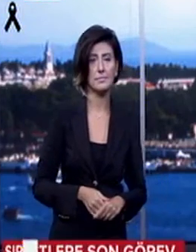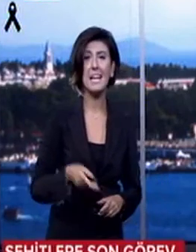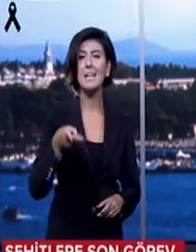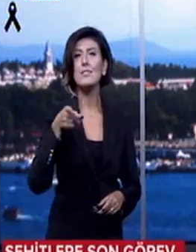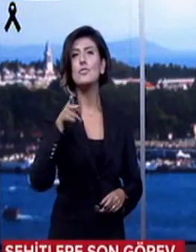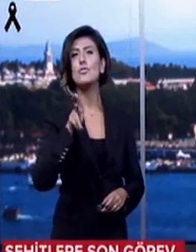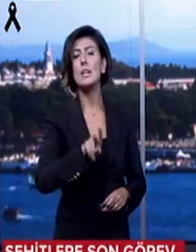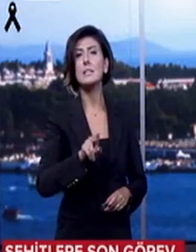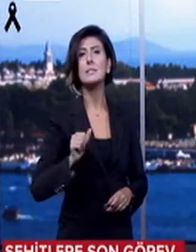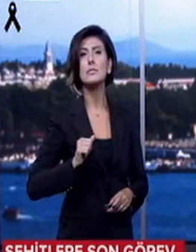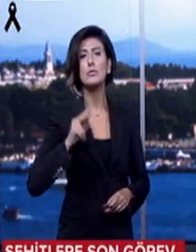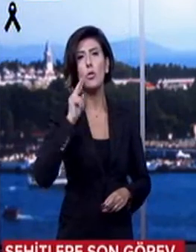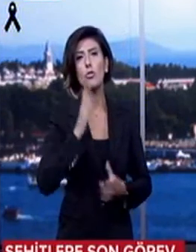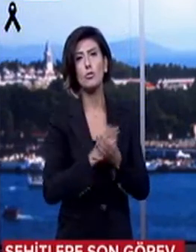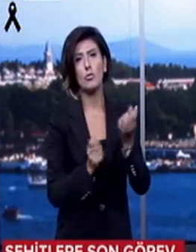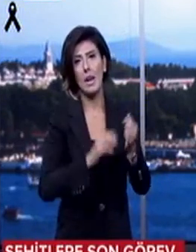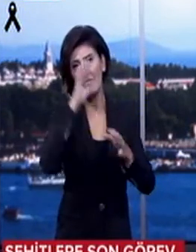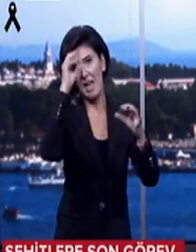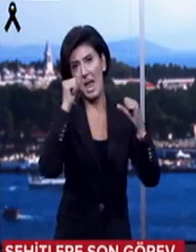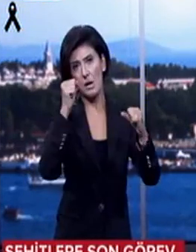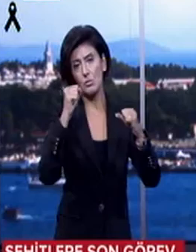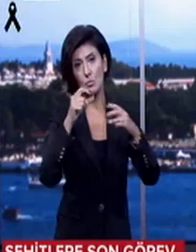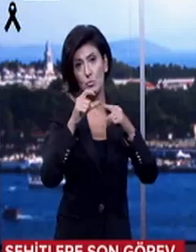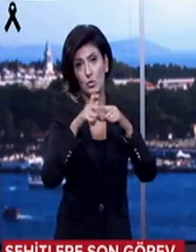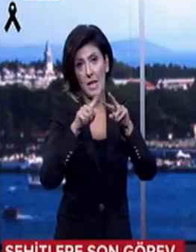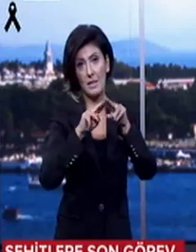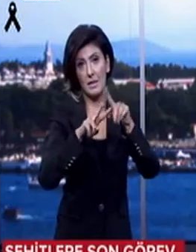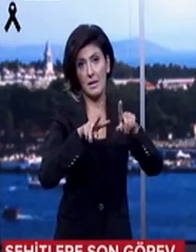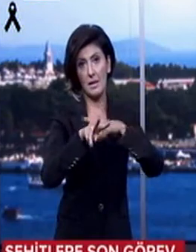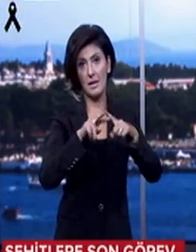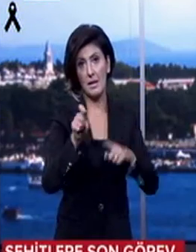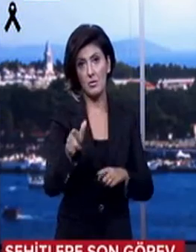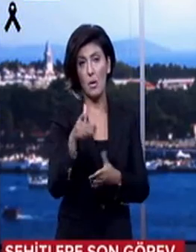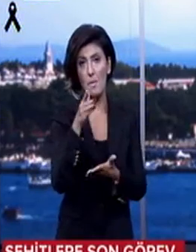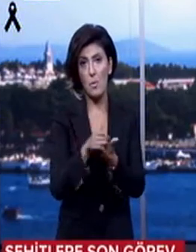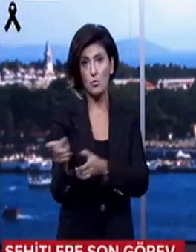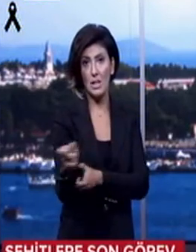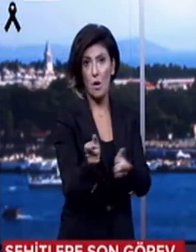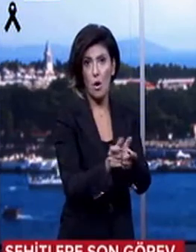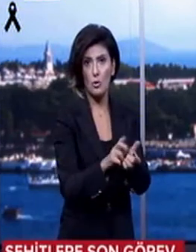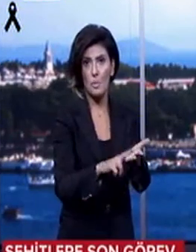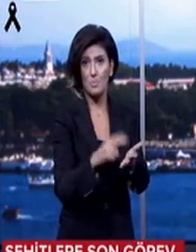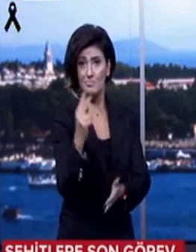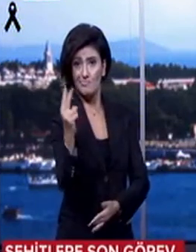Şehitlere son görev. Erzurum'un Şenkaya ilçesinde bölücü terör örgütü mensuplarına karşı